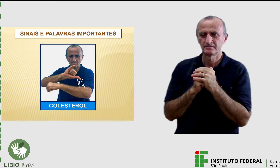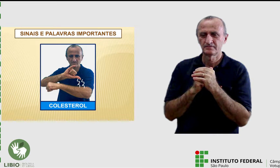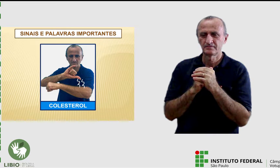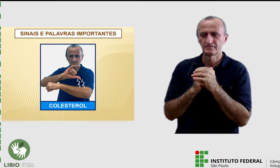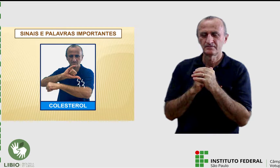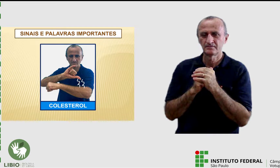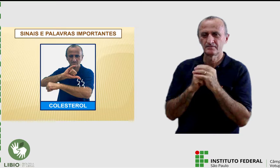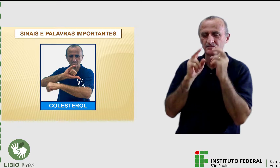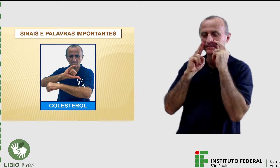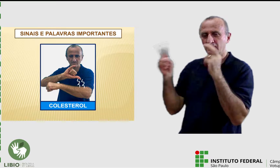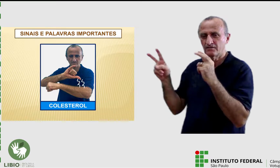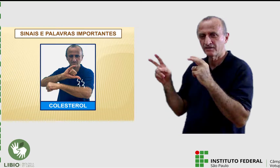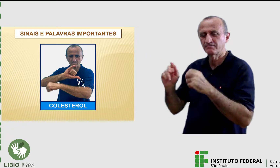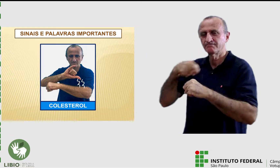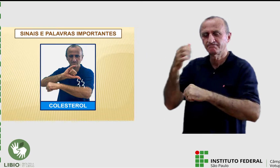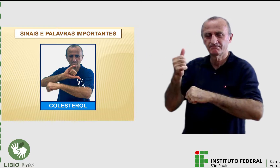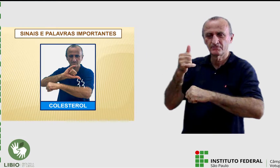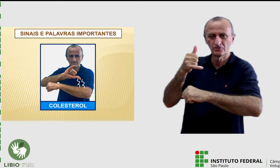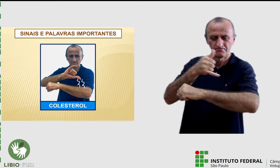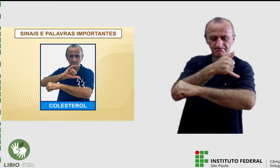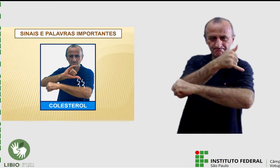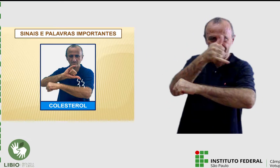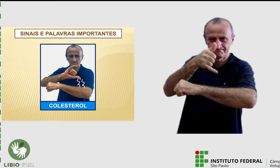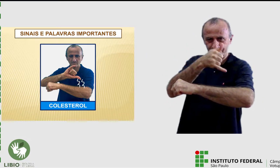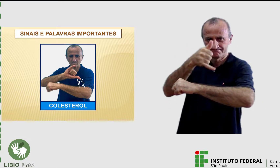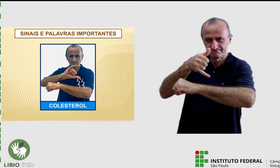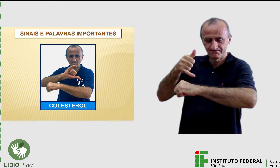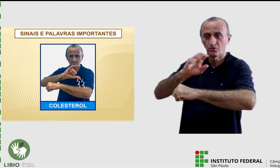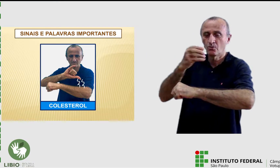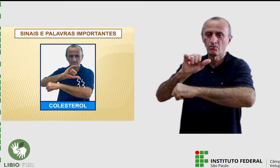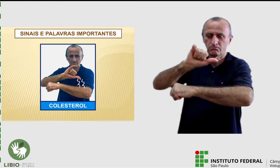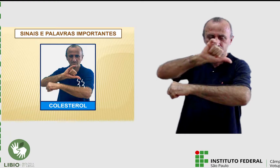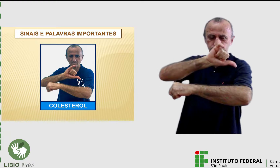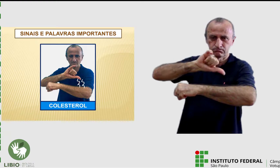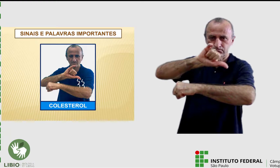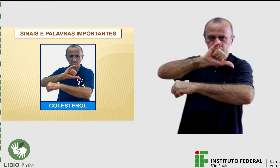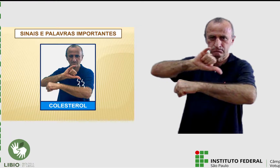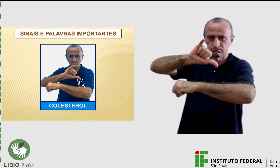Veja o sinal de colesterol, ou esse sinal de colesterol.